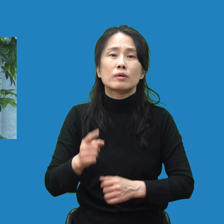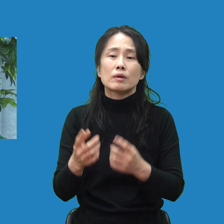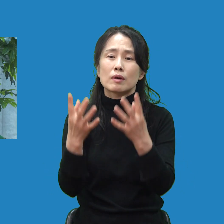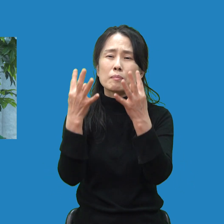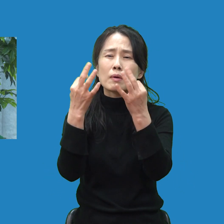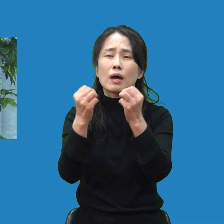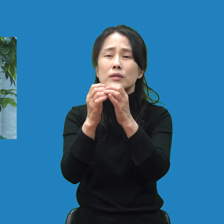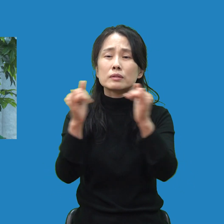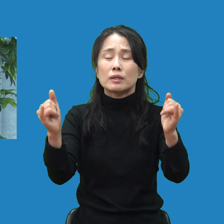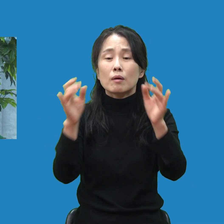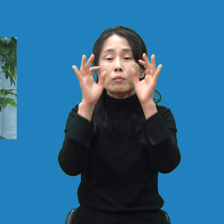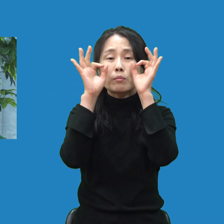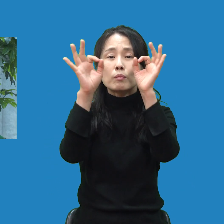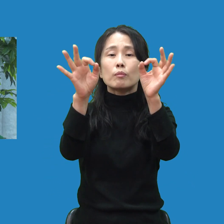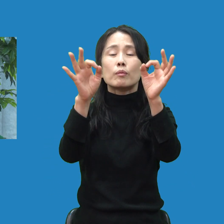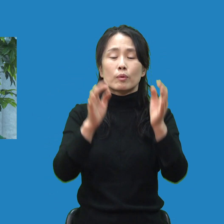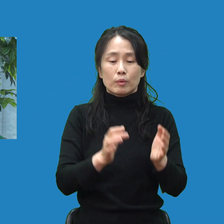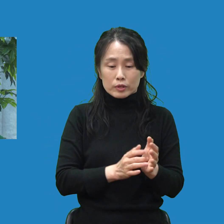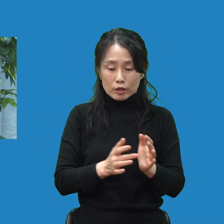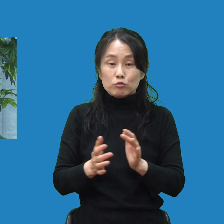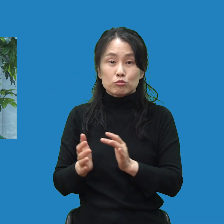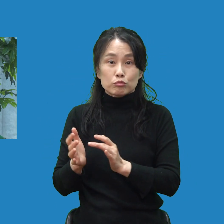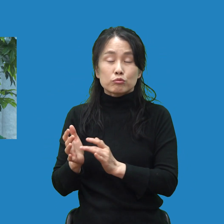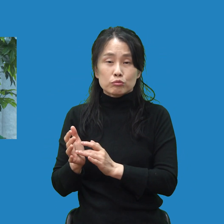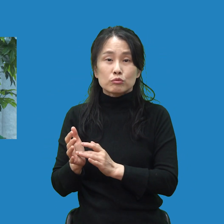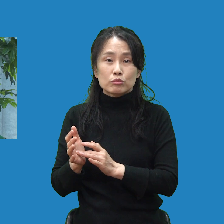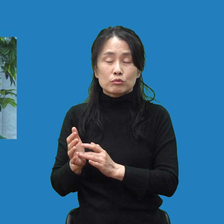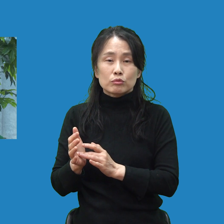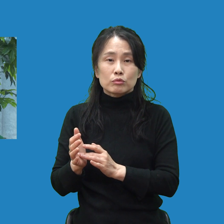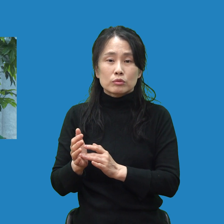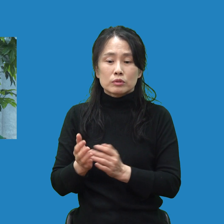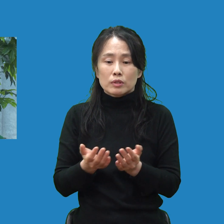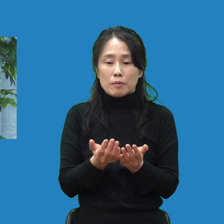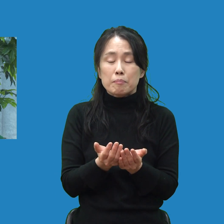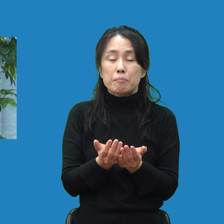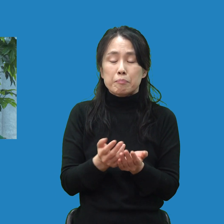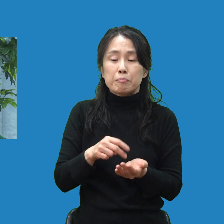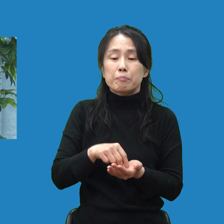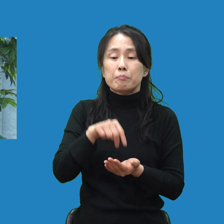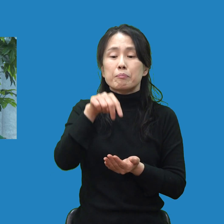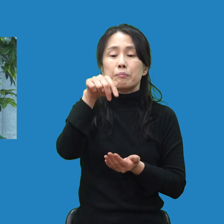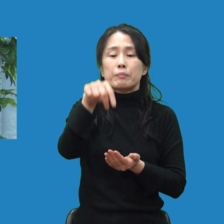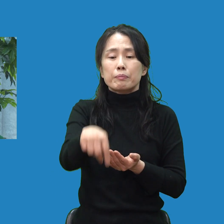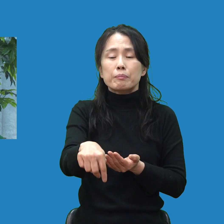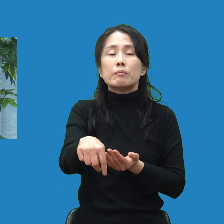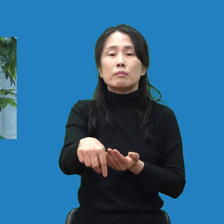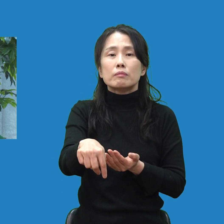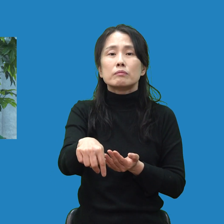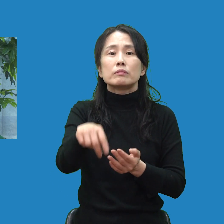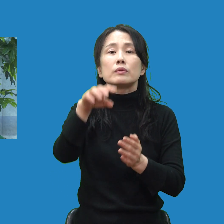무리를 바라보시던 예수님이 배에서 내리시면서